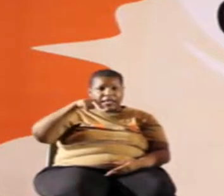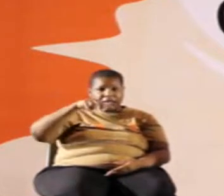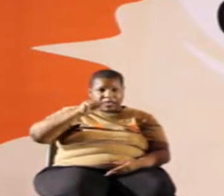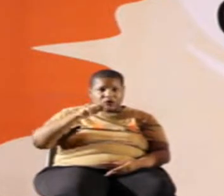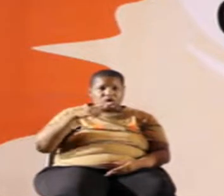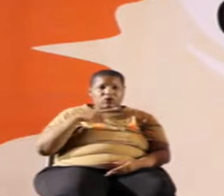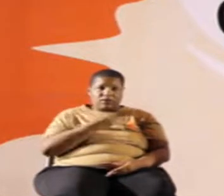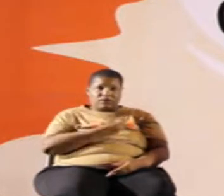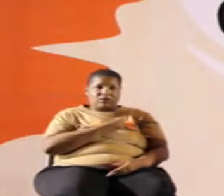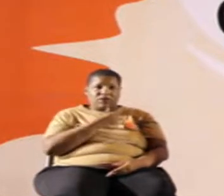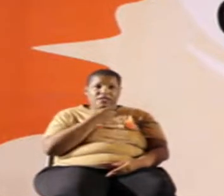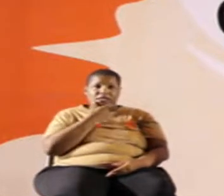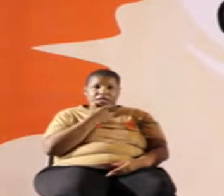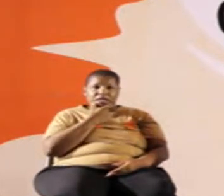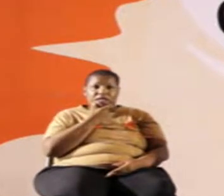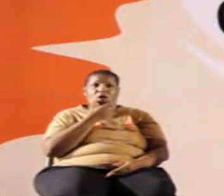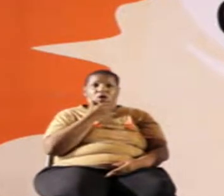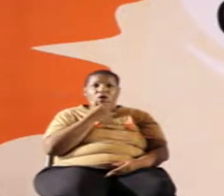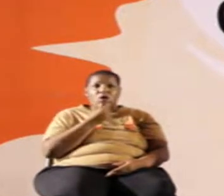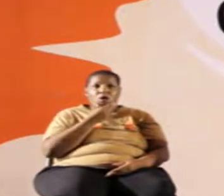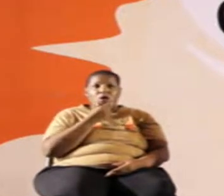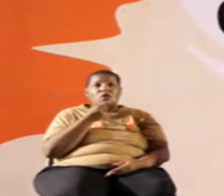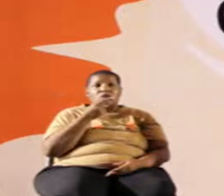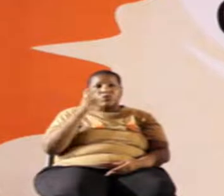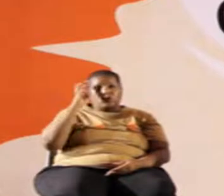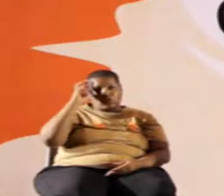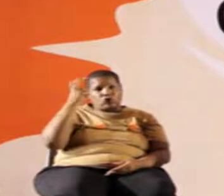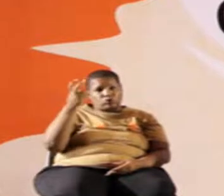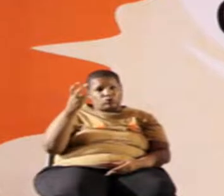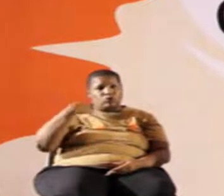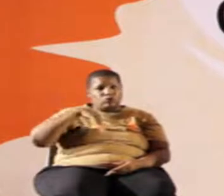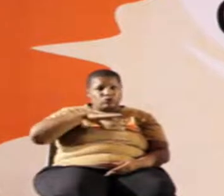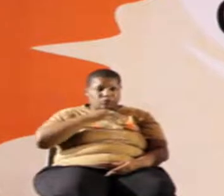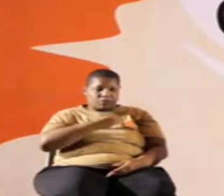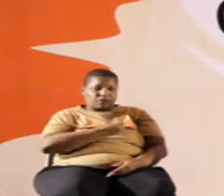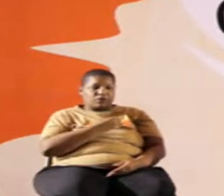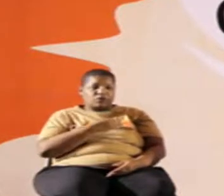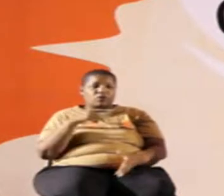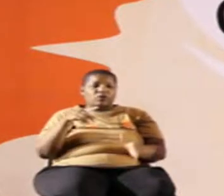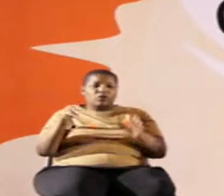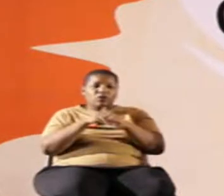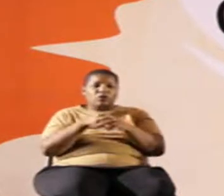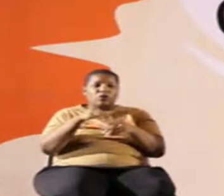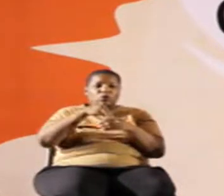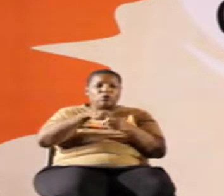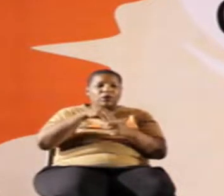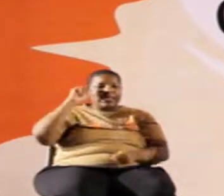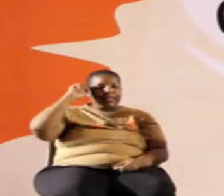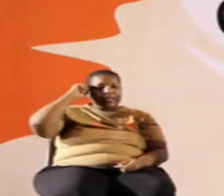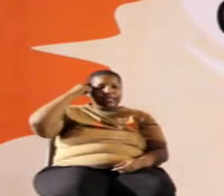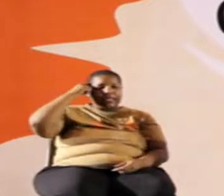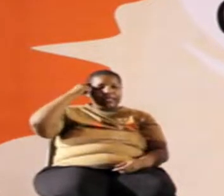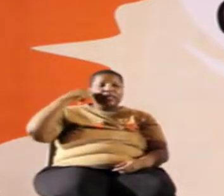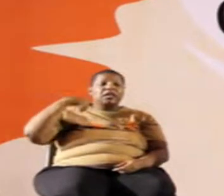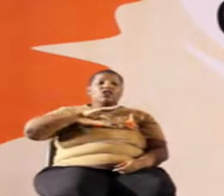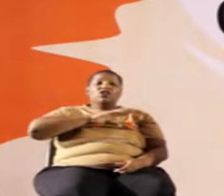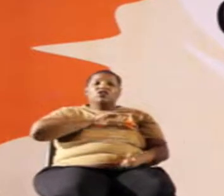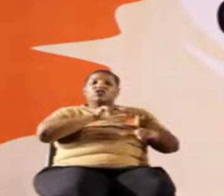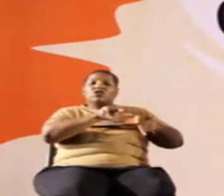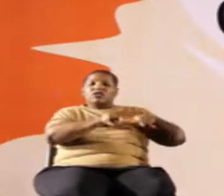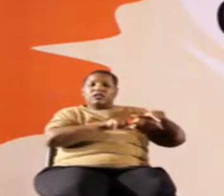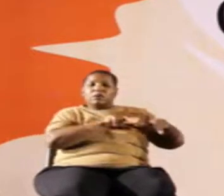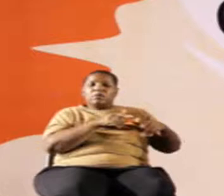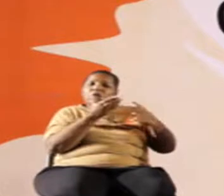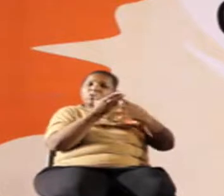Inglaterra, ele dizia sobre nossa presença na cultura negra. Ele dizia, temos trabalhado em